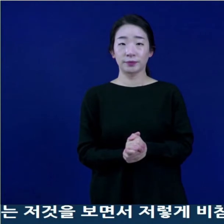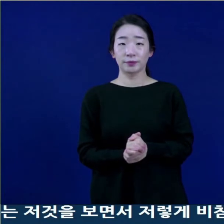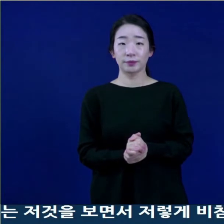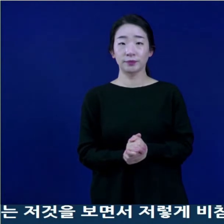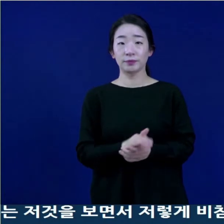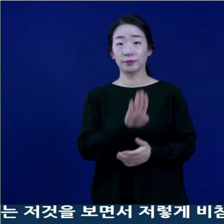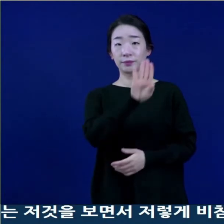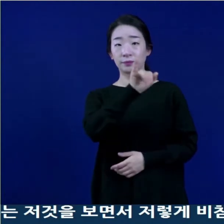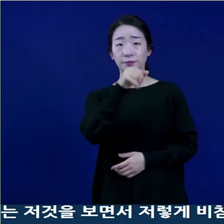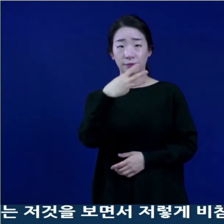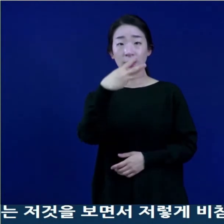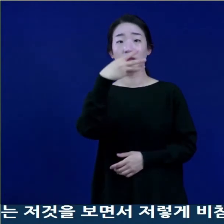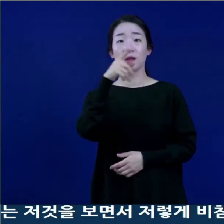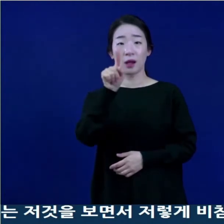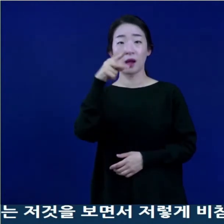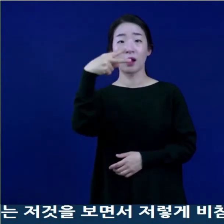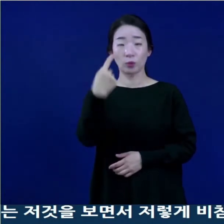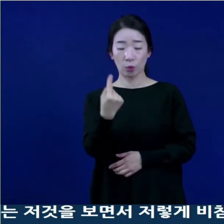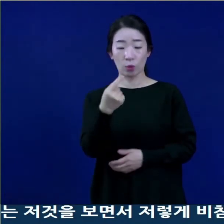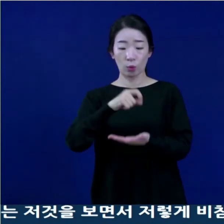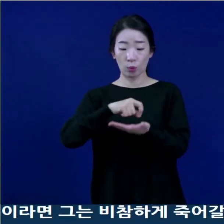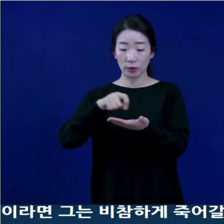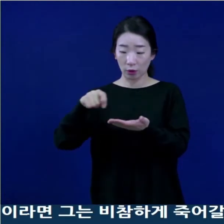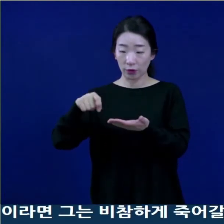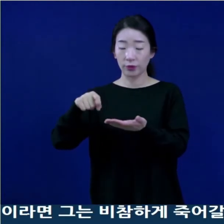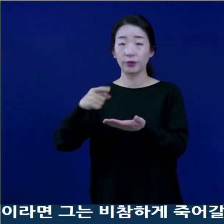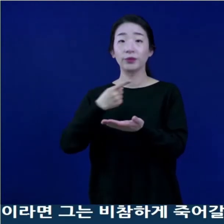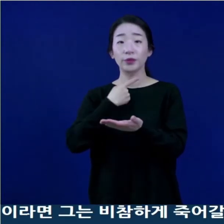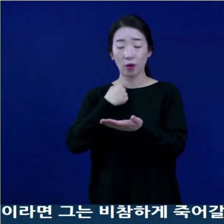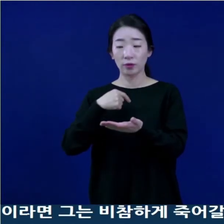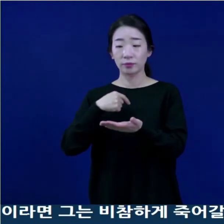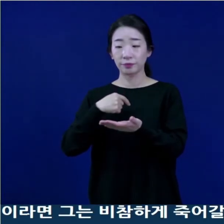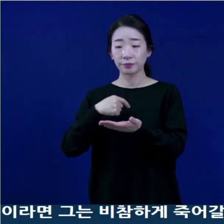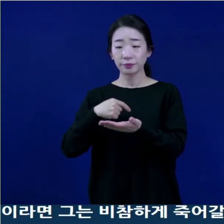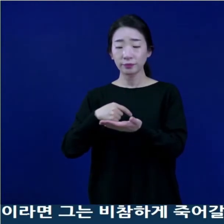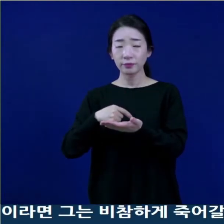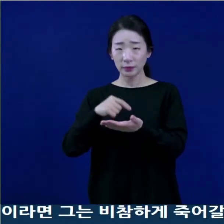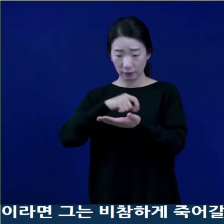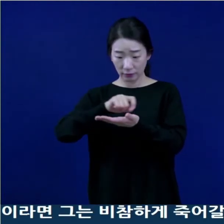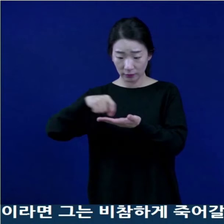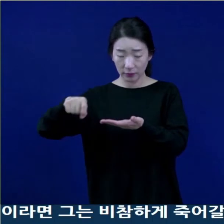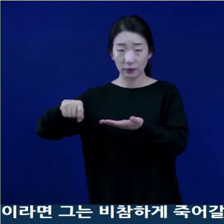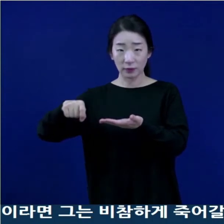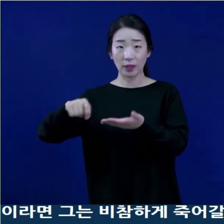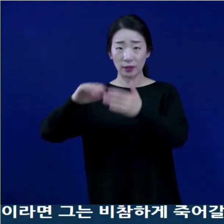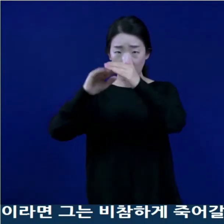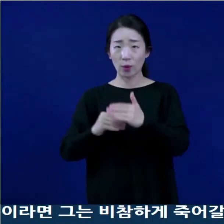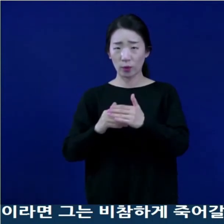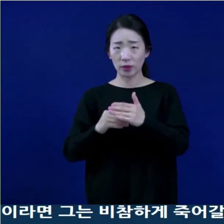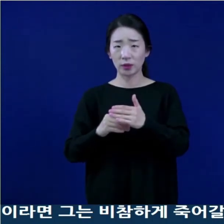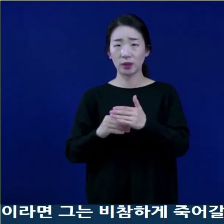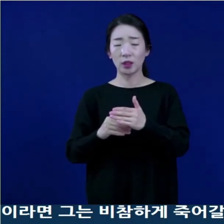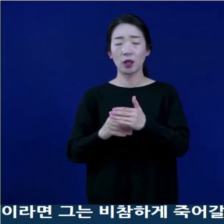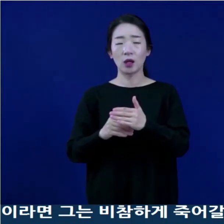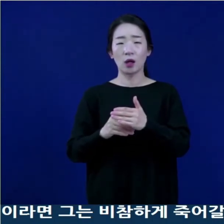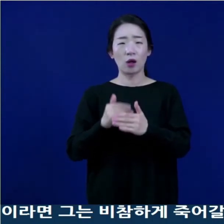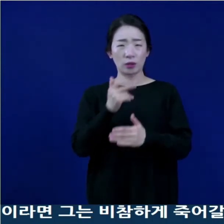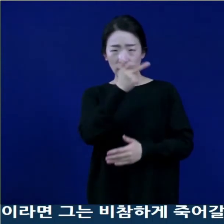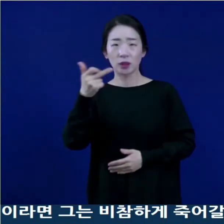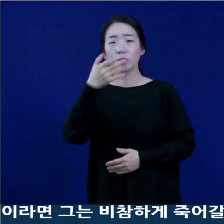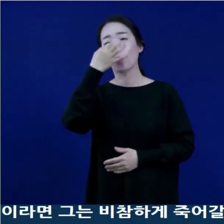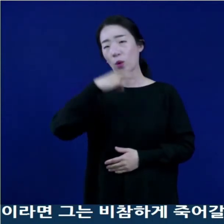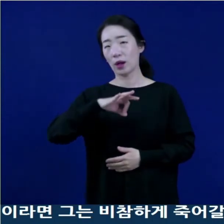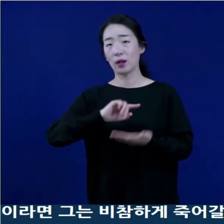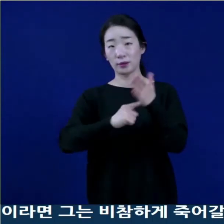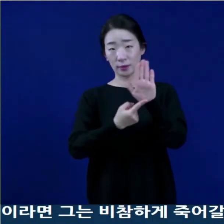빌라도가 쓴 펜은 예수님에 대한 진실을 알리는 극한 역설의 효과를 일으켰습니다. 비록